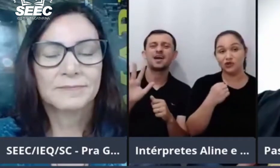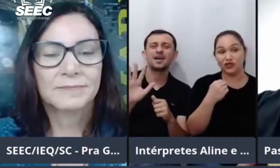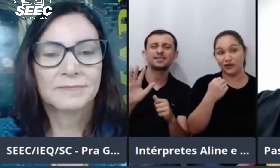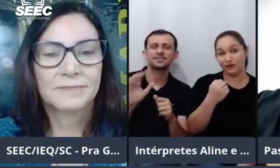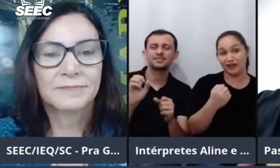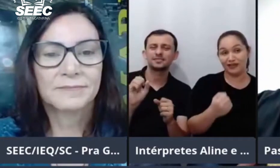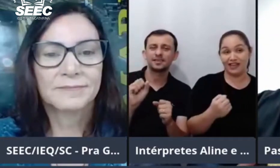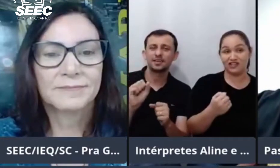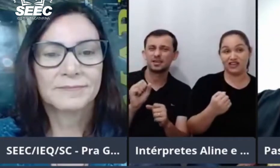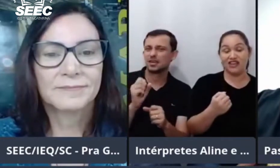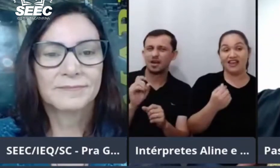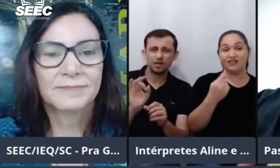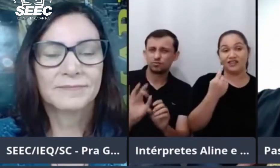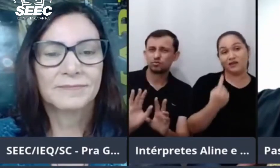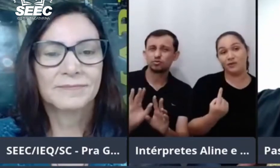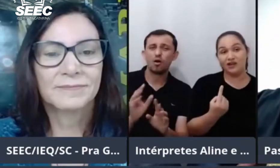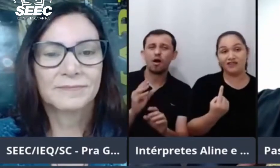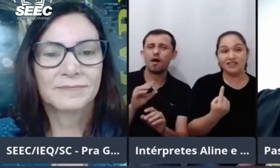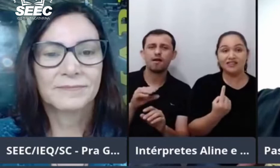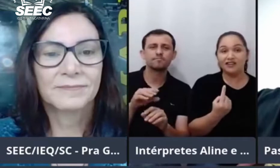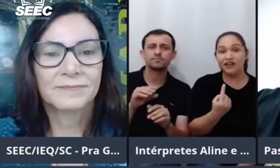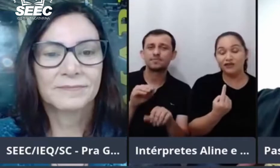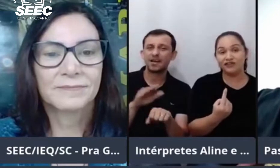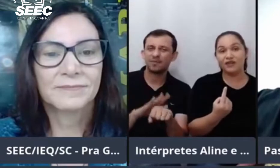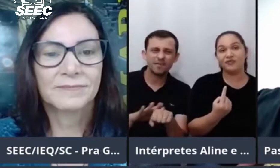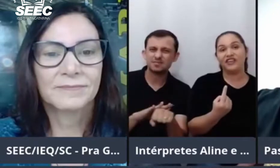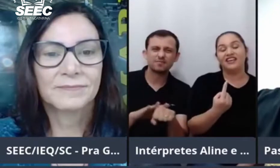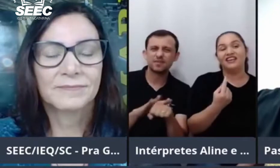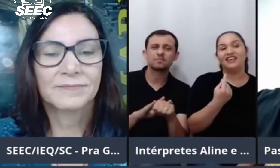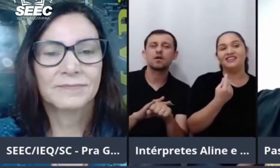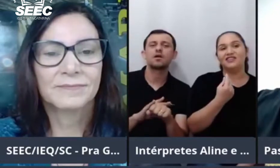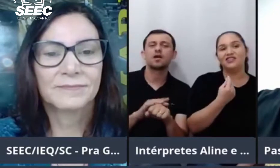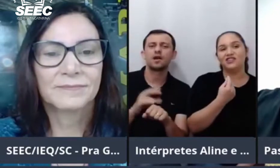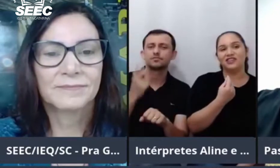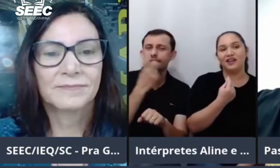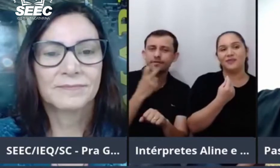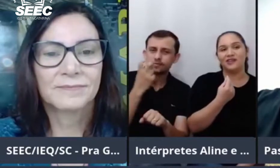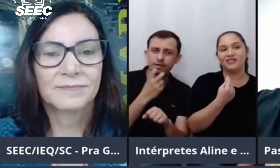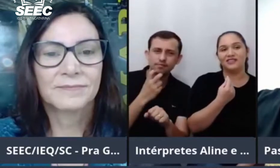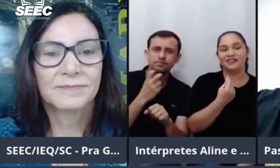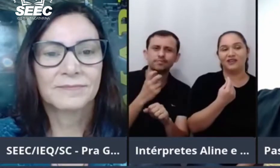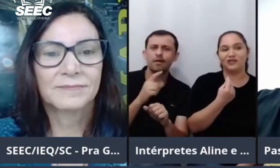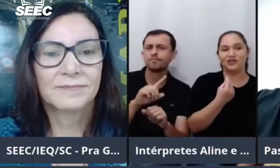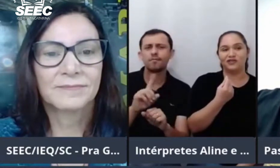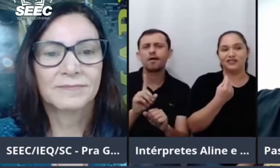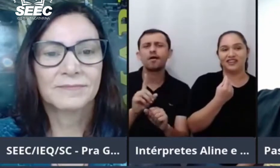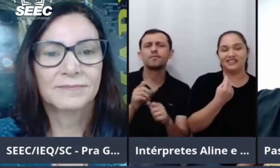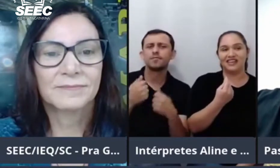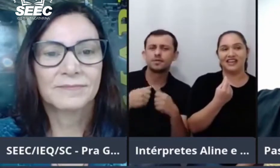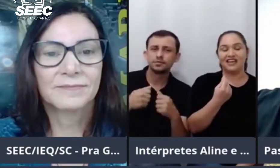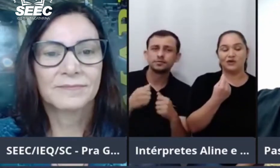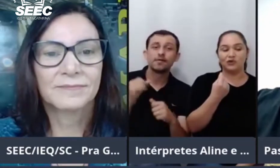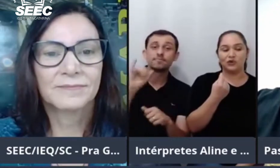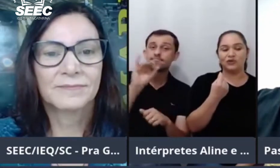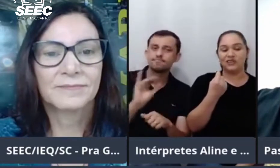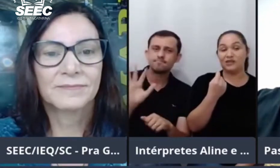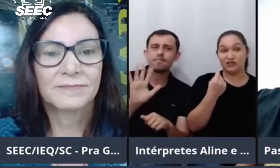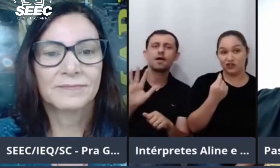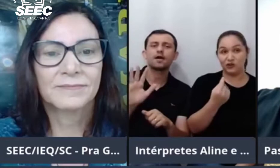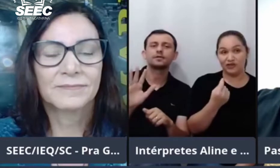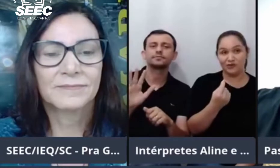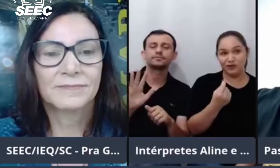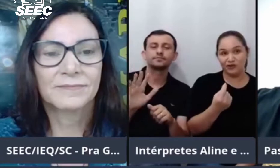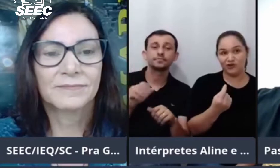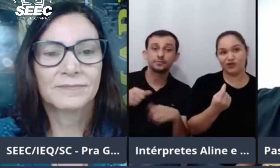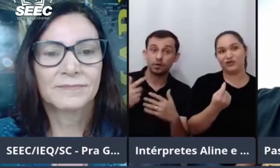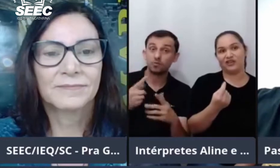30 anos chegando na igreja e vai ser a primeira vez que ele vai ouvir. Então, a gente até pede assim, né, quando a gente vai fazer os cultos em Libras, a